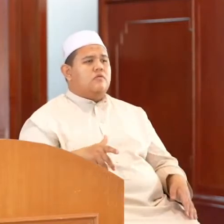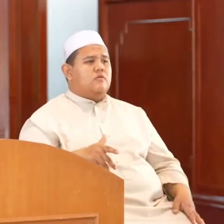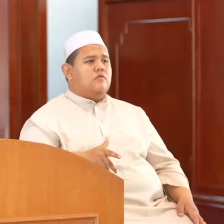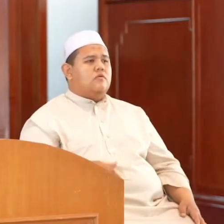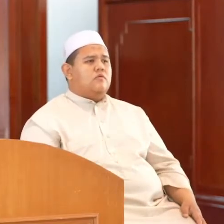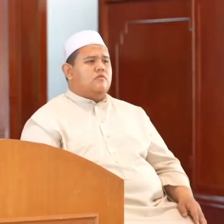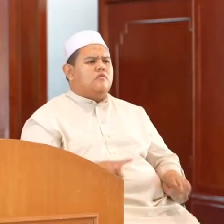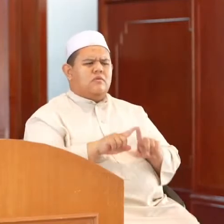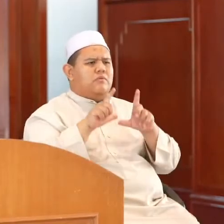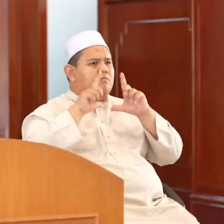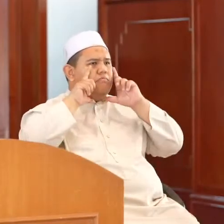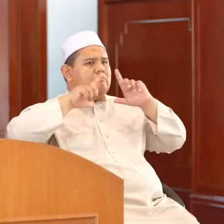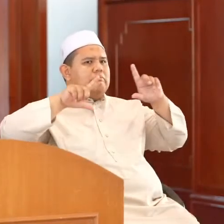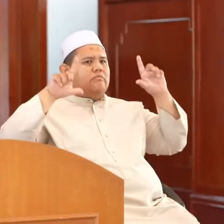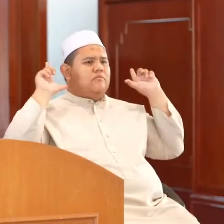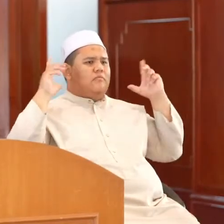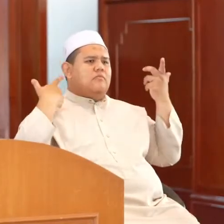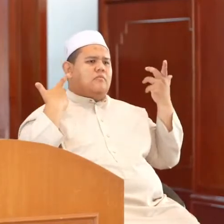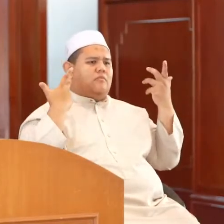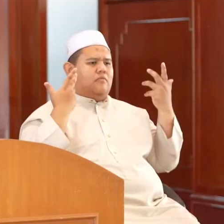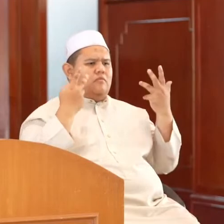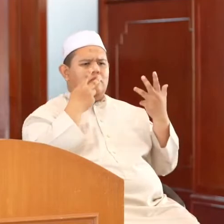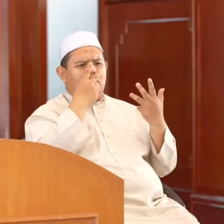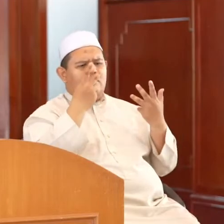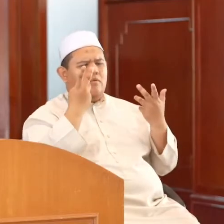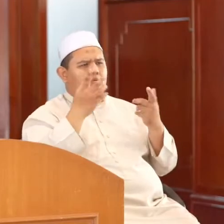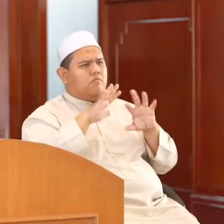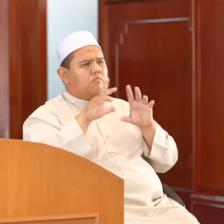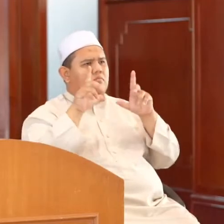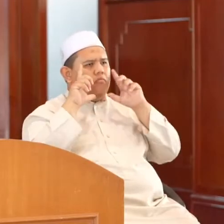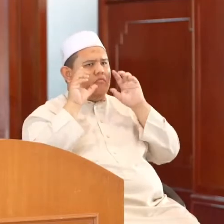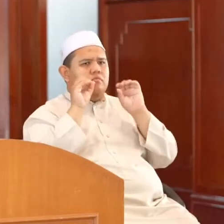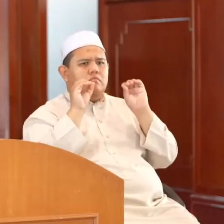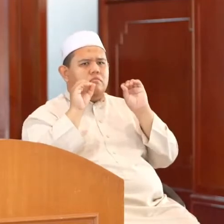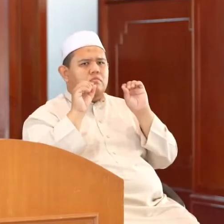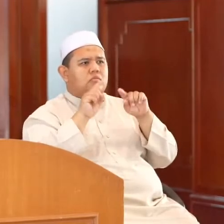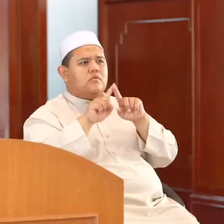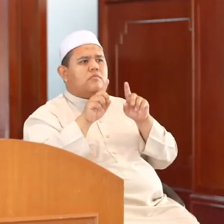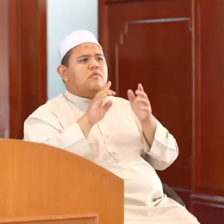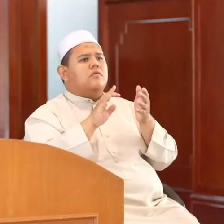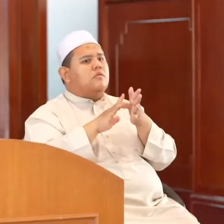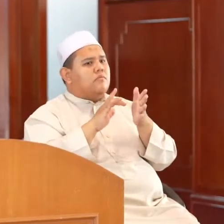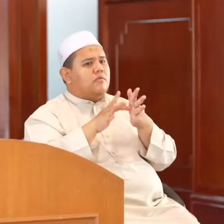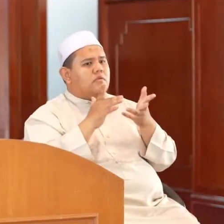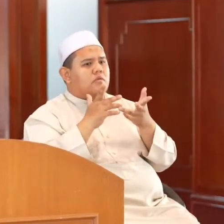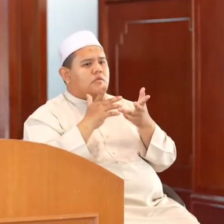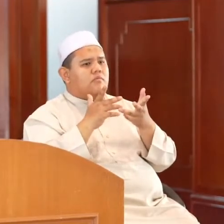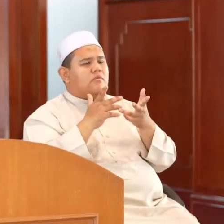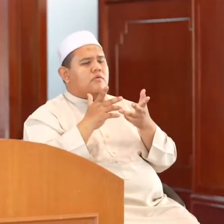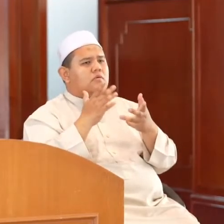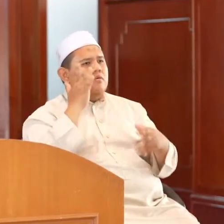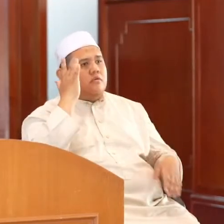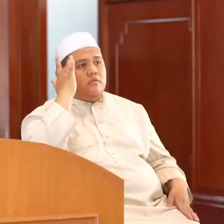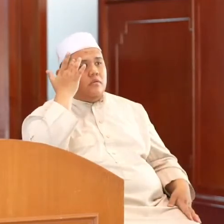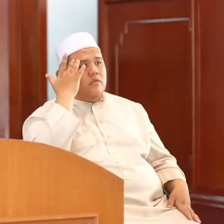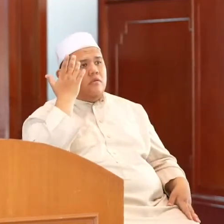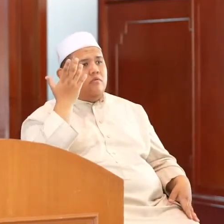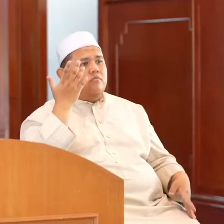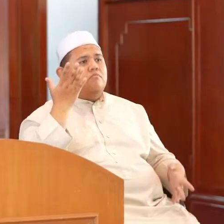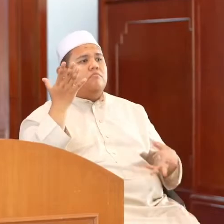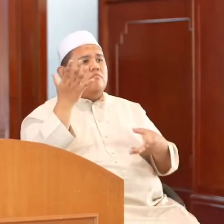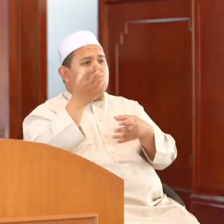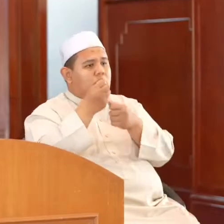free hair, rambut terbuka, tiba-tiba entah macam mana dapat